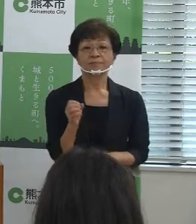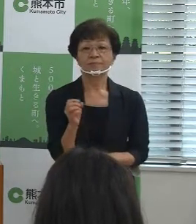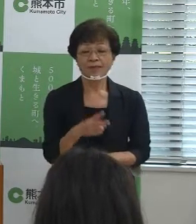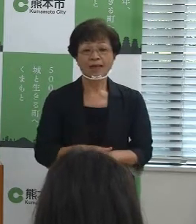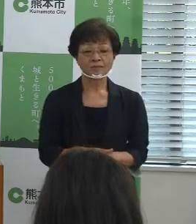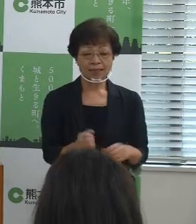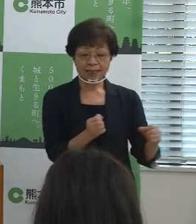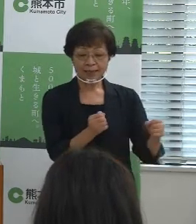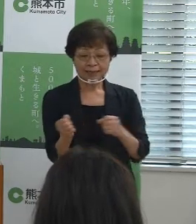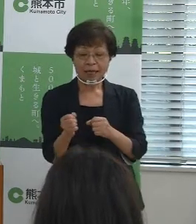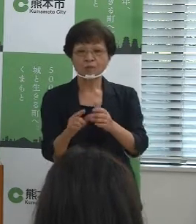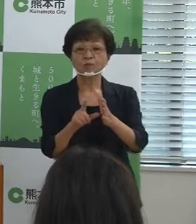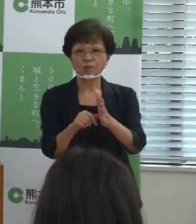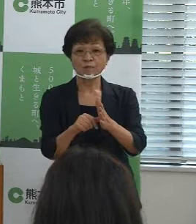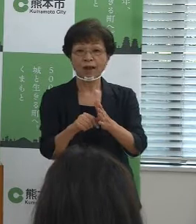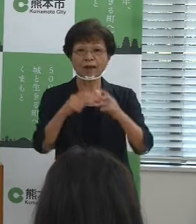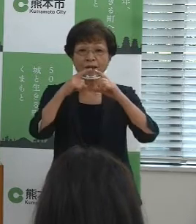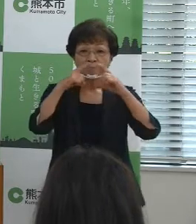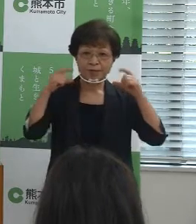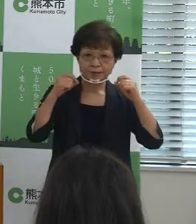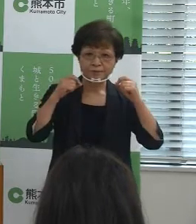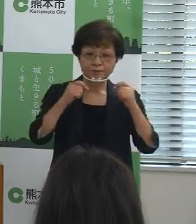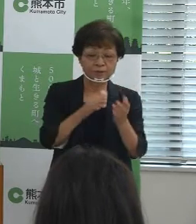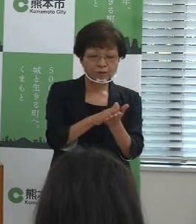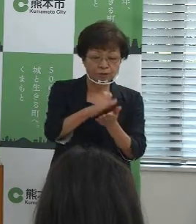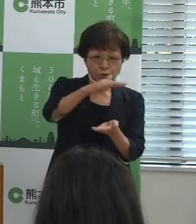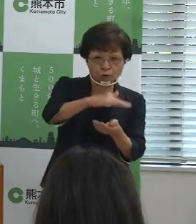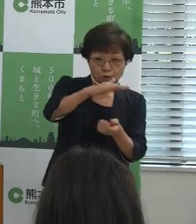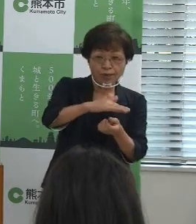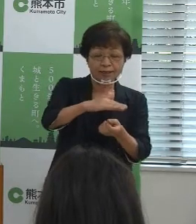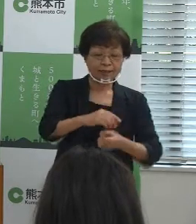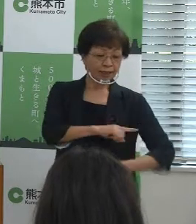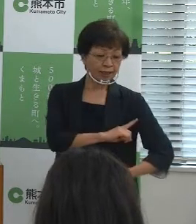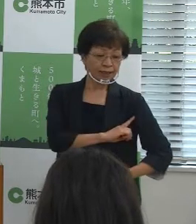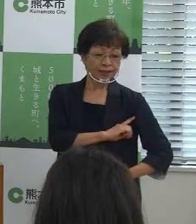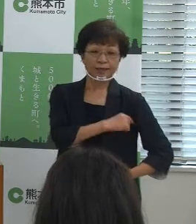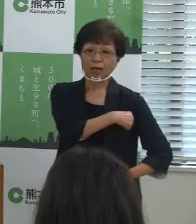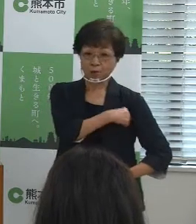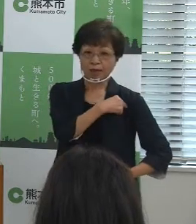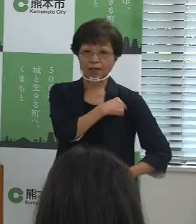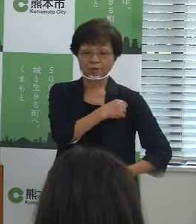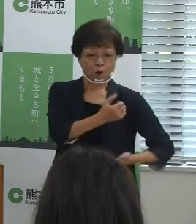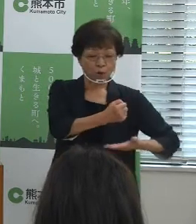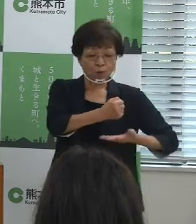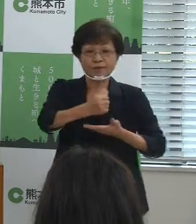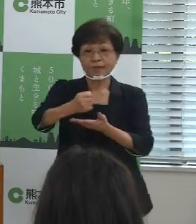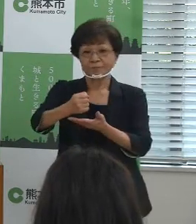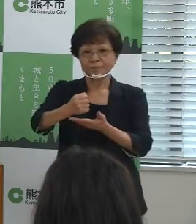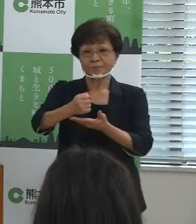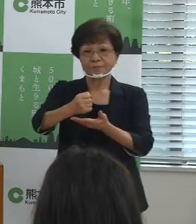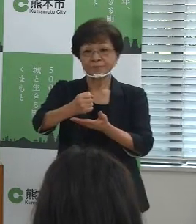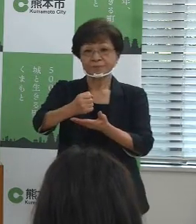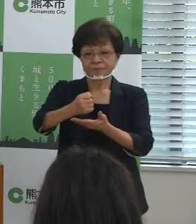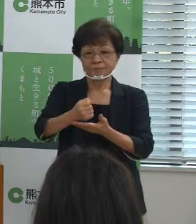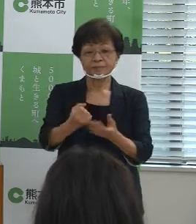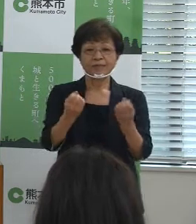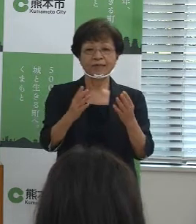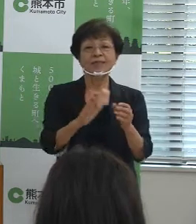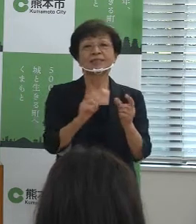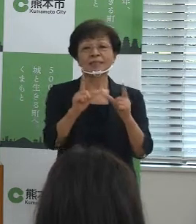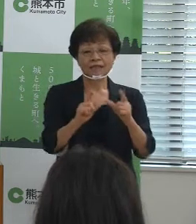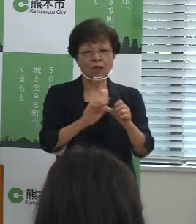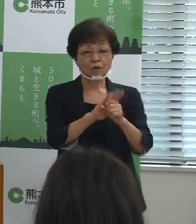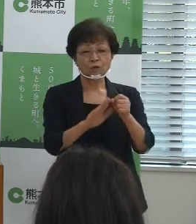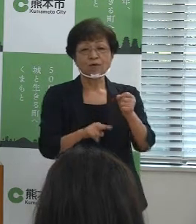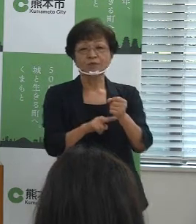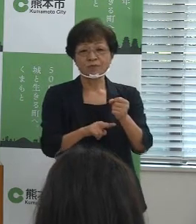また避難の際にはマスクや消毒液、体温計等を持参されるなど新型コロナウイルス